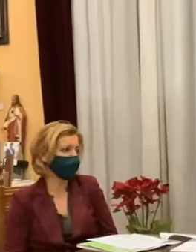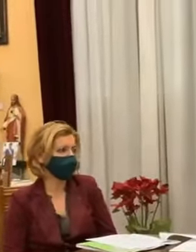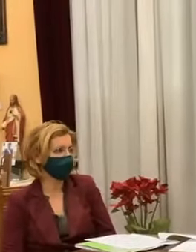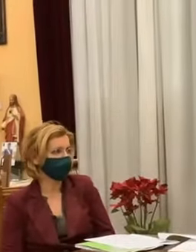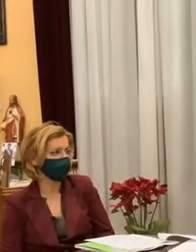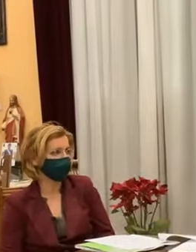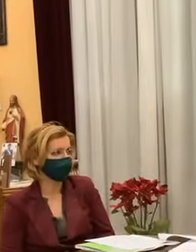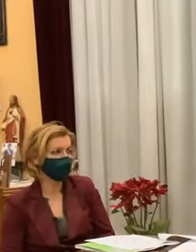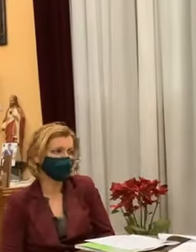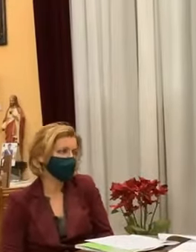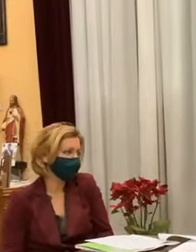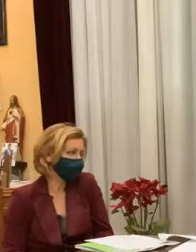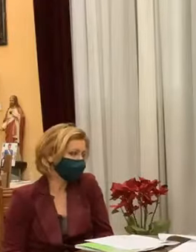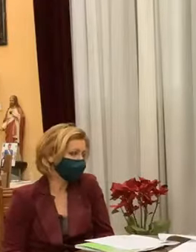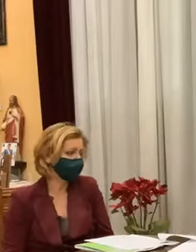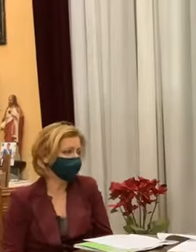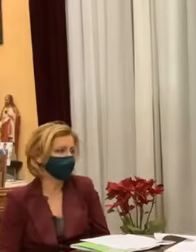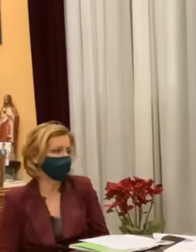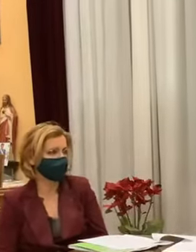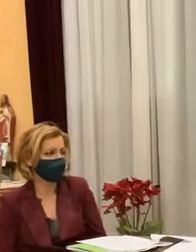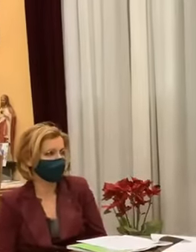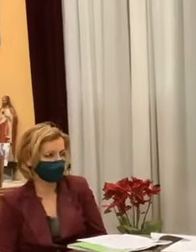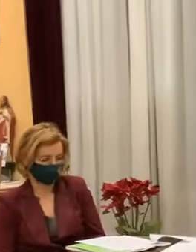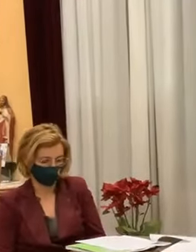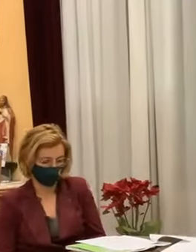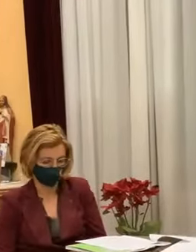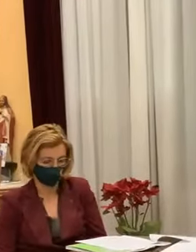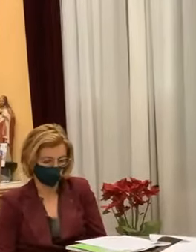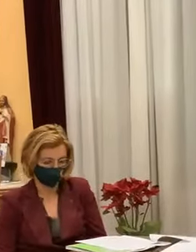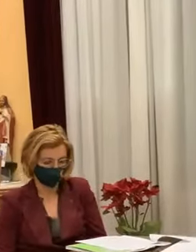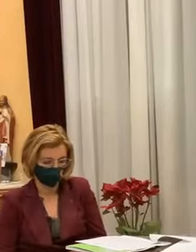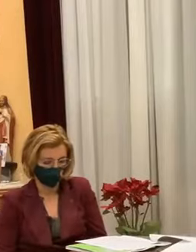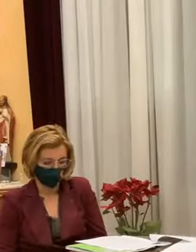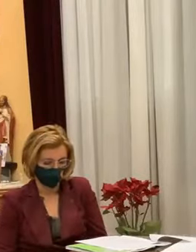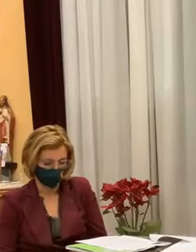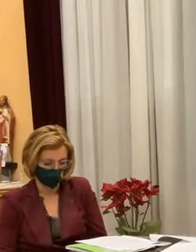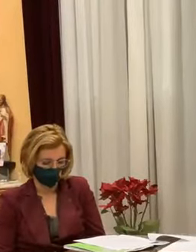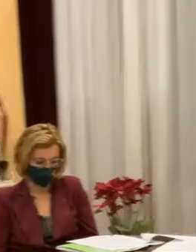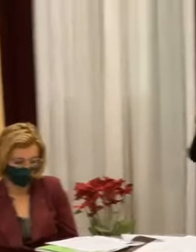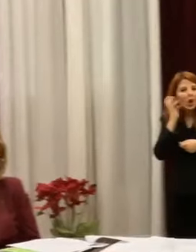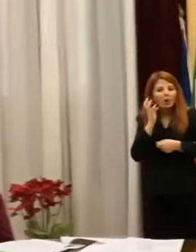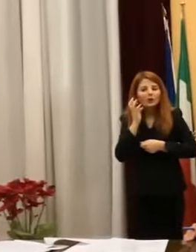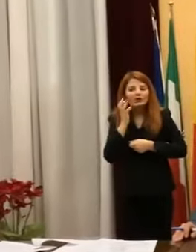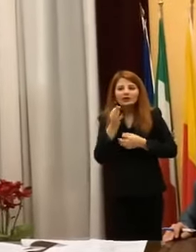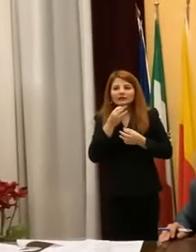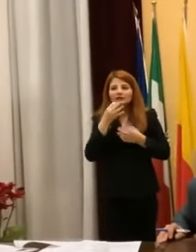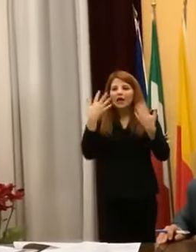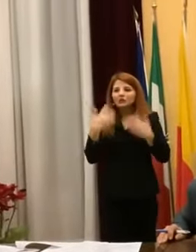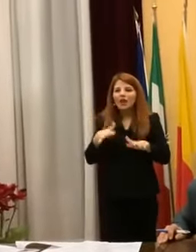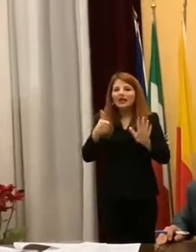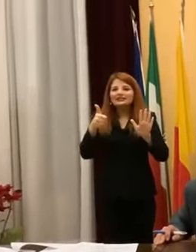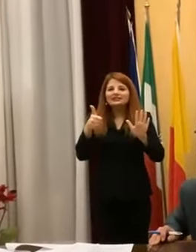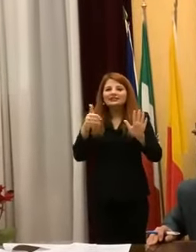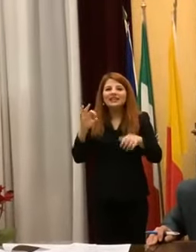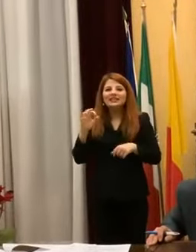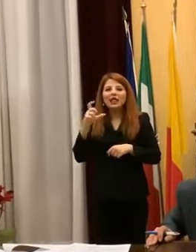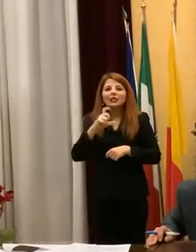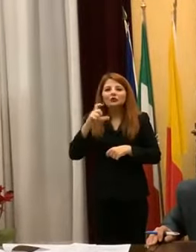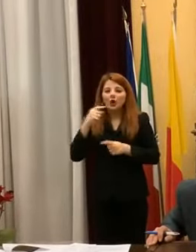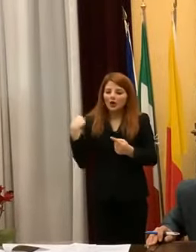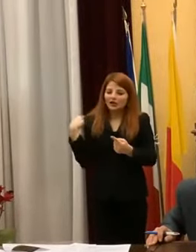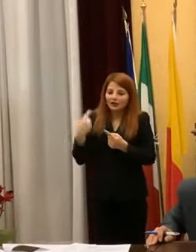14. Benissimo, quindi a 60 giorni impugneremo il silenzio da parte di Musumeci. Vergogna di Musumeci,